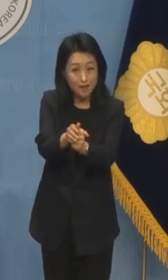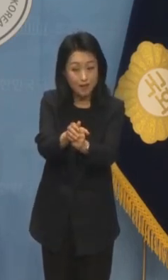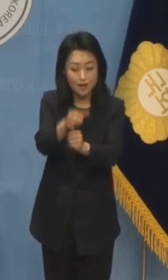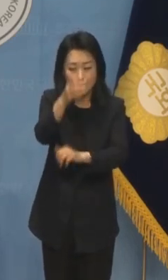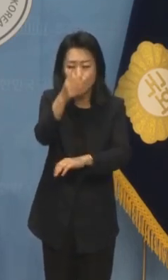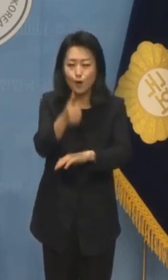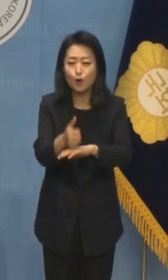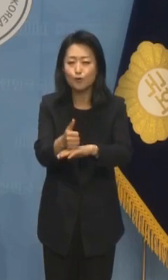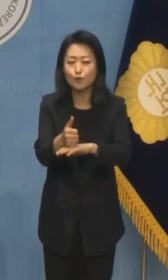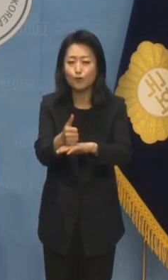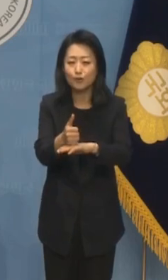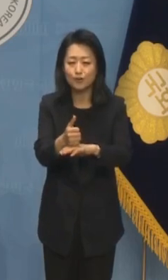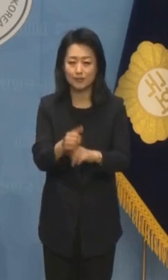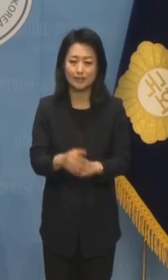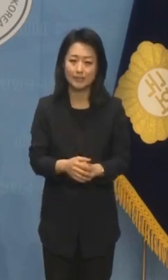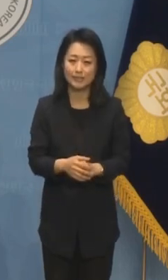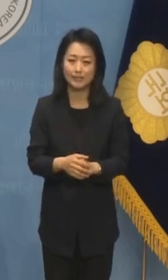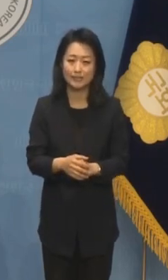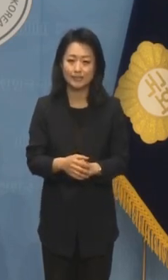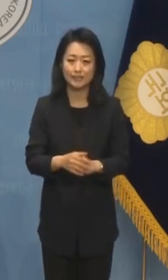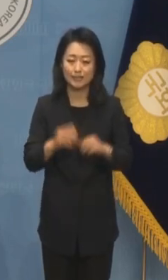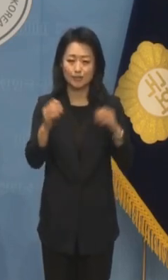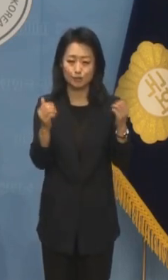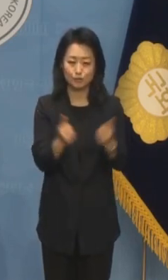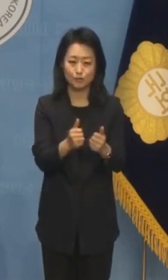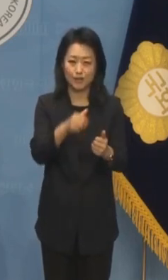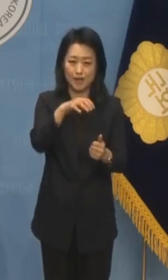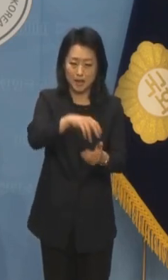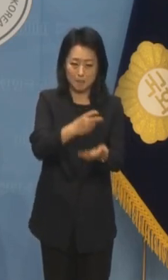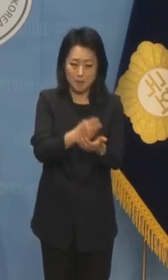노골적인 사법 시스템 방해입니다.